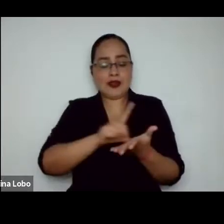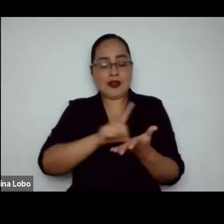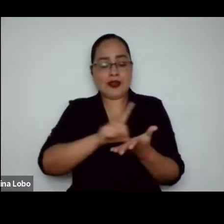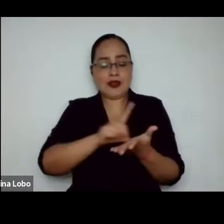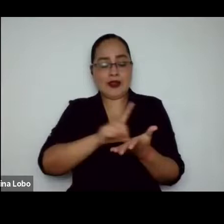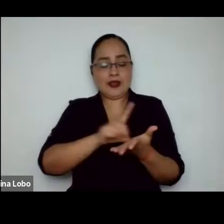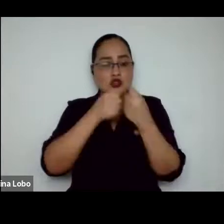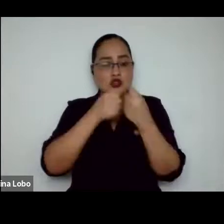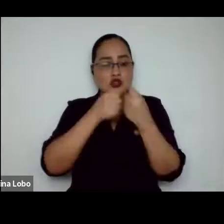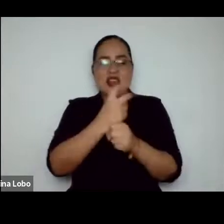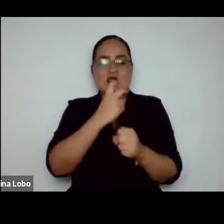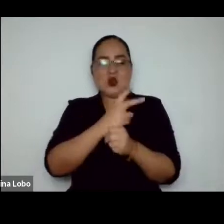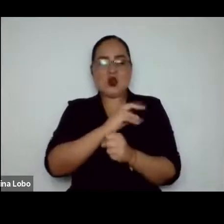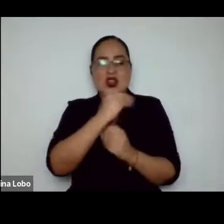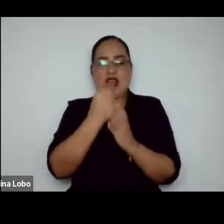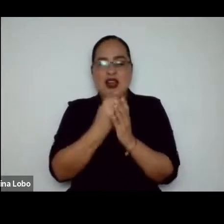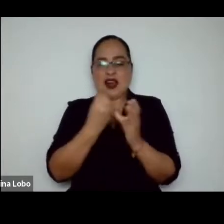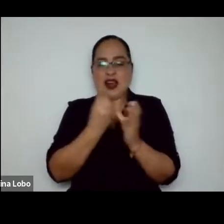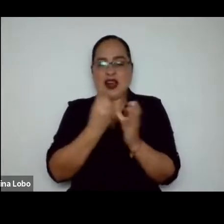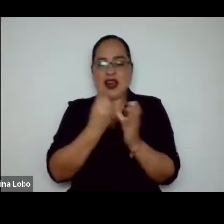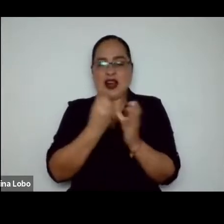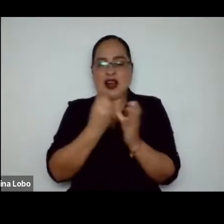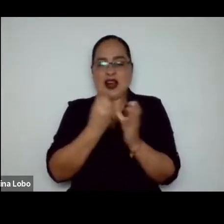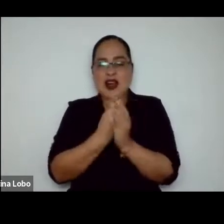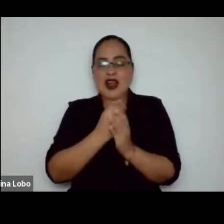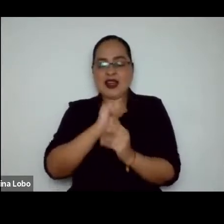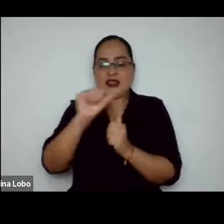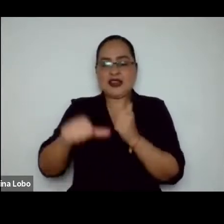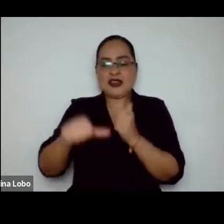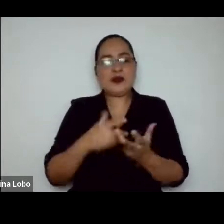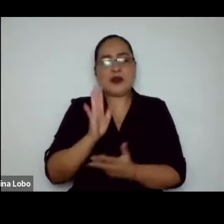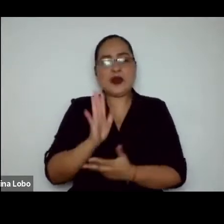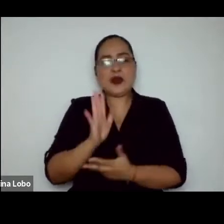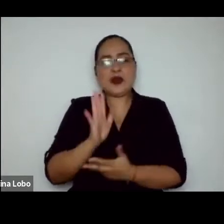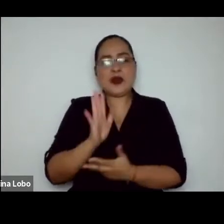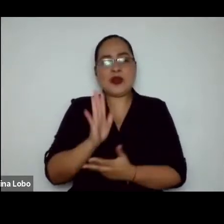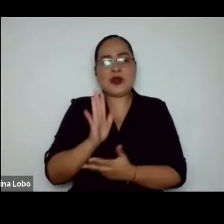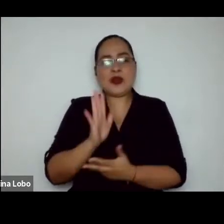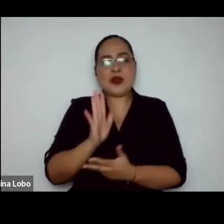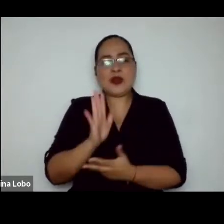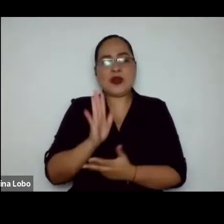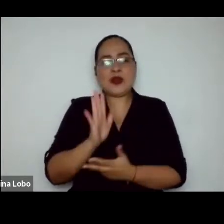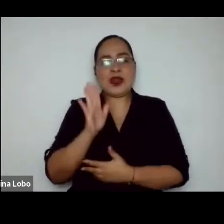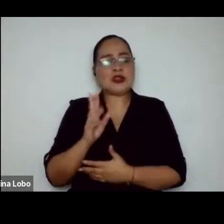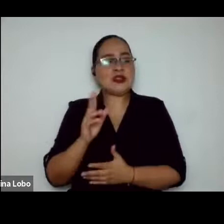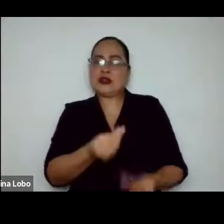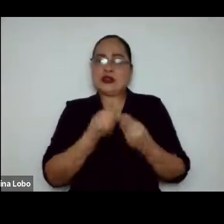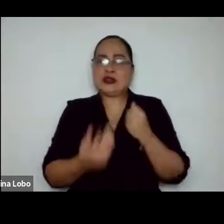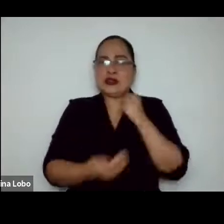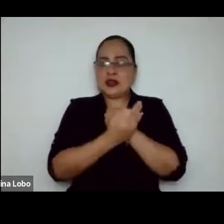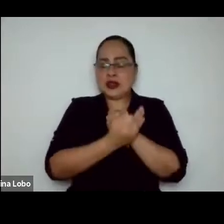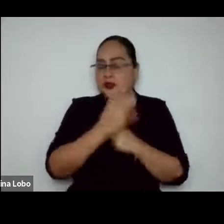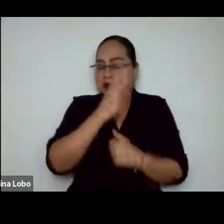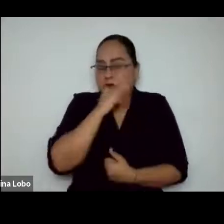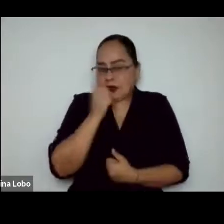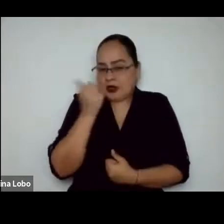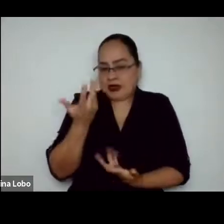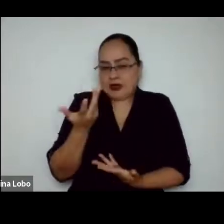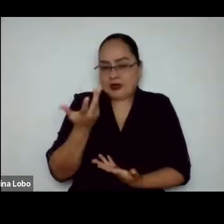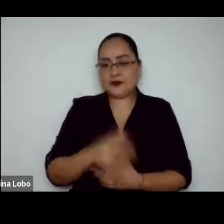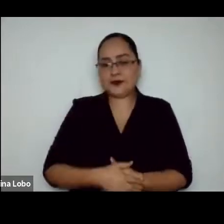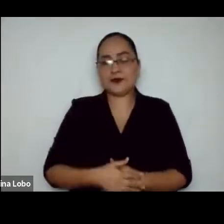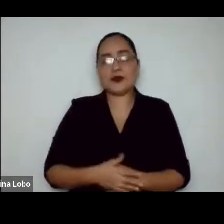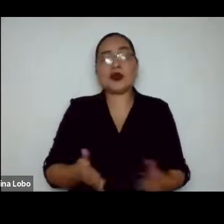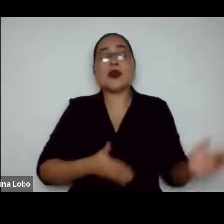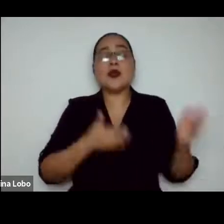segunda clase, que son normas programáticas, que no son normas exigibles en realidad, aunque estén previstos constitucionalmente.